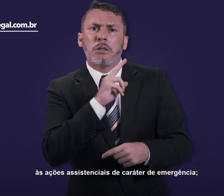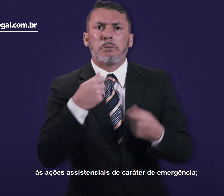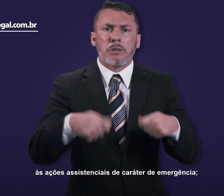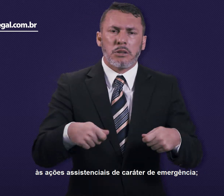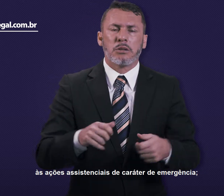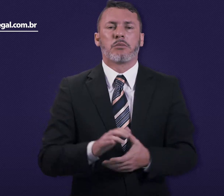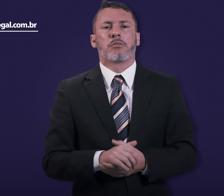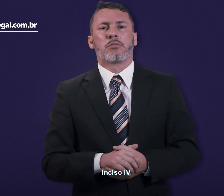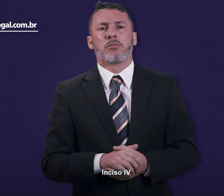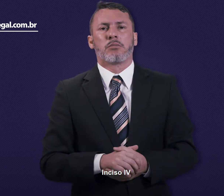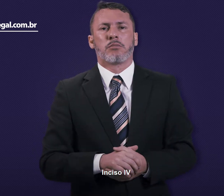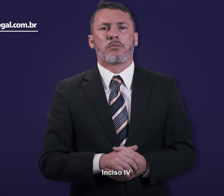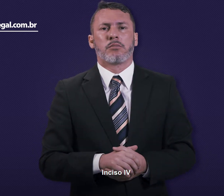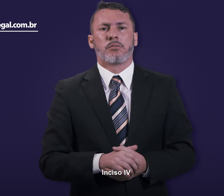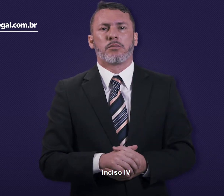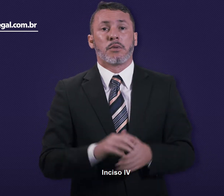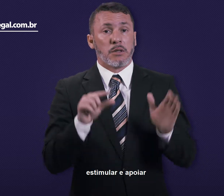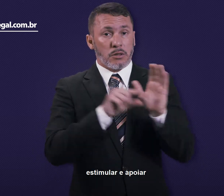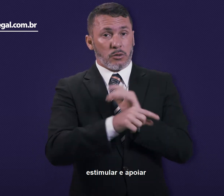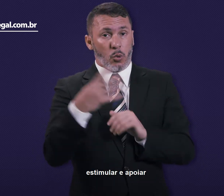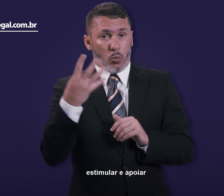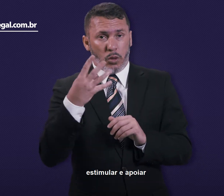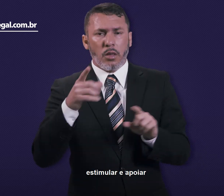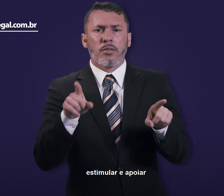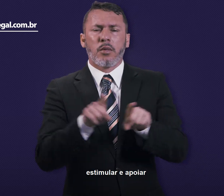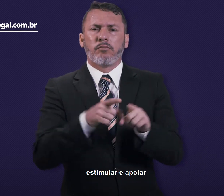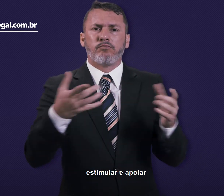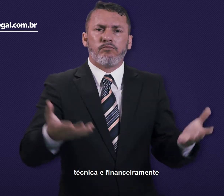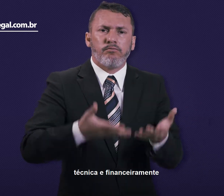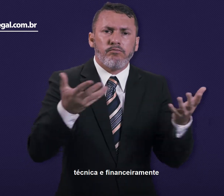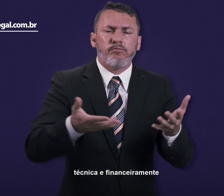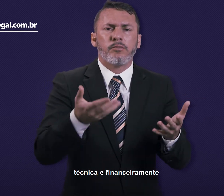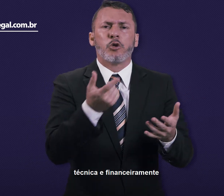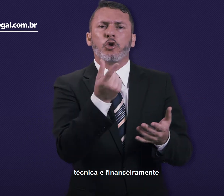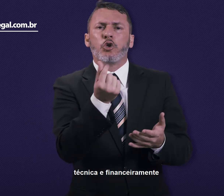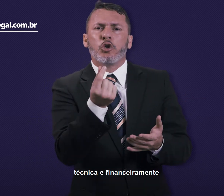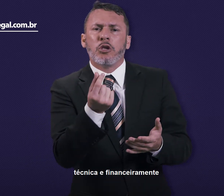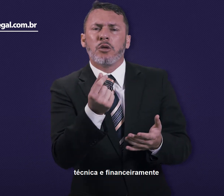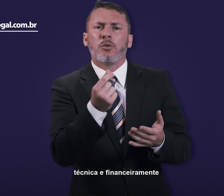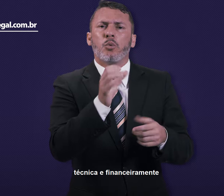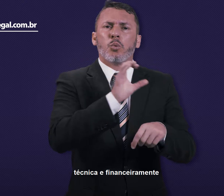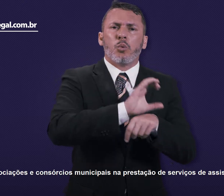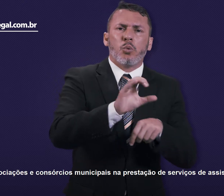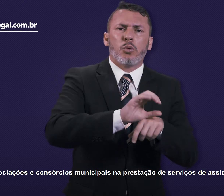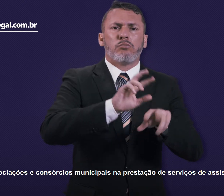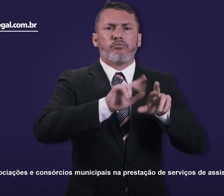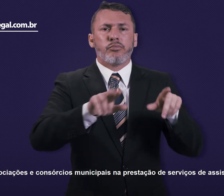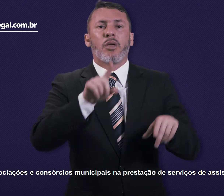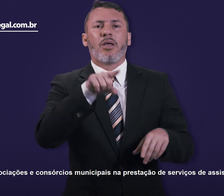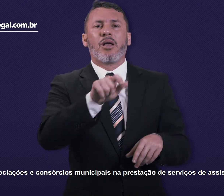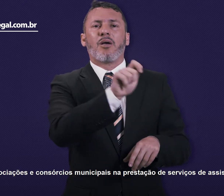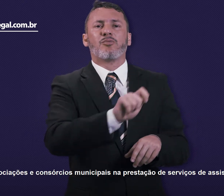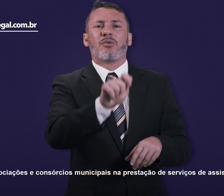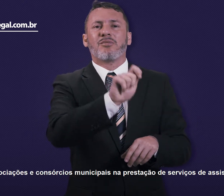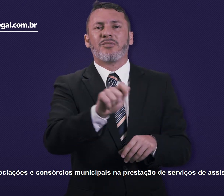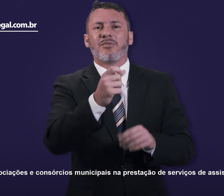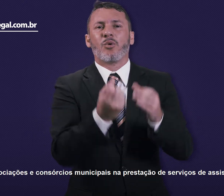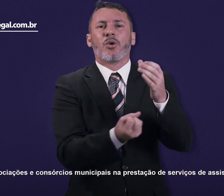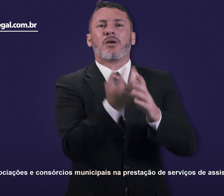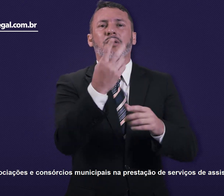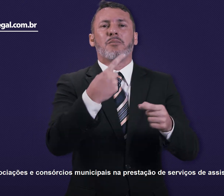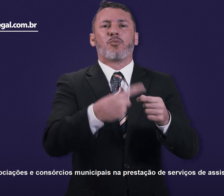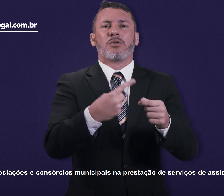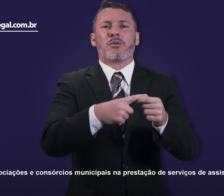de emergência. Inciso 4. Estimular e apoiar técnica e financeiramente as associações e